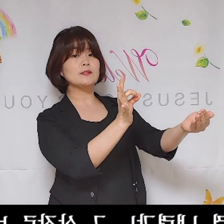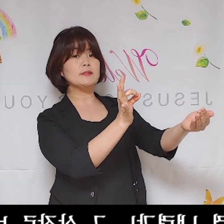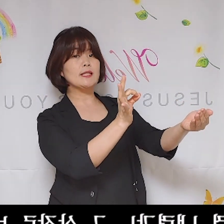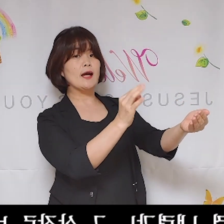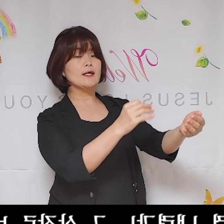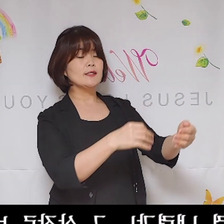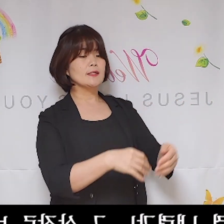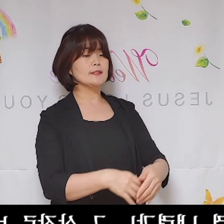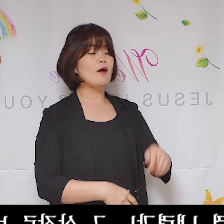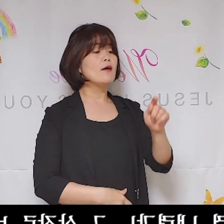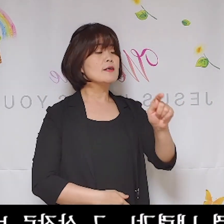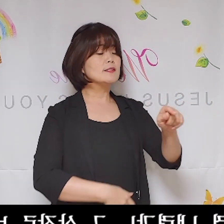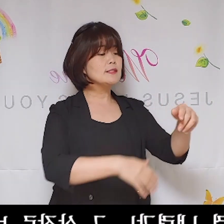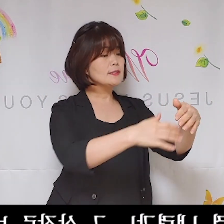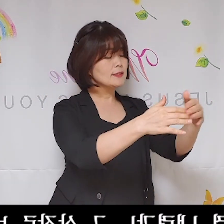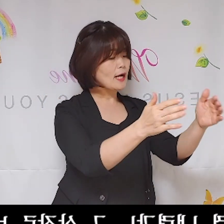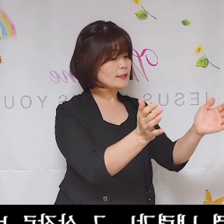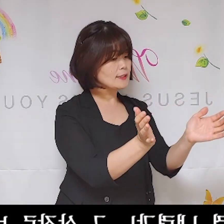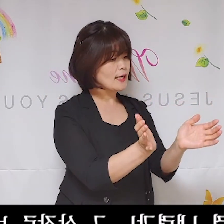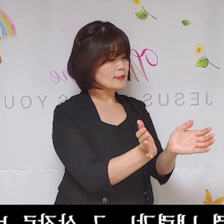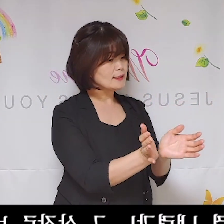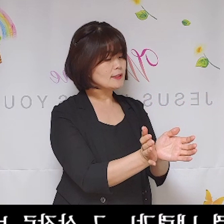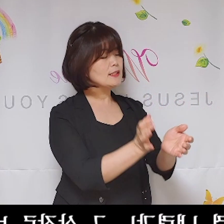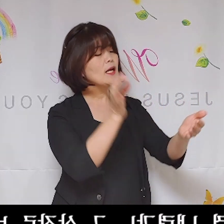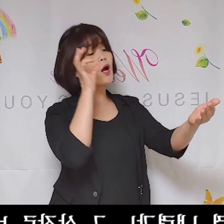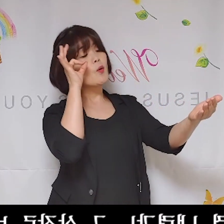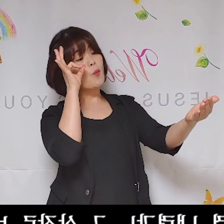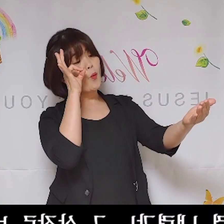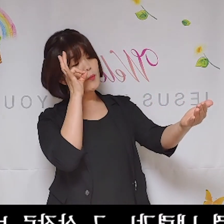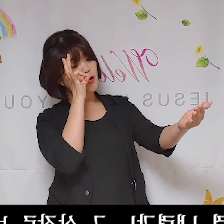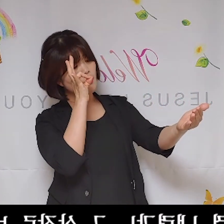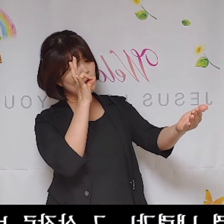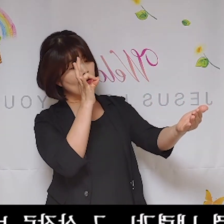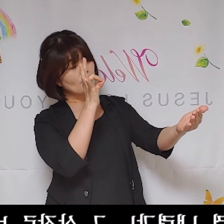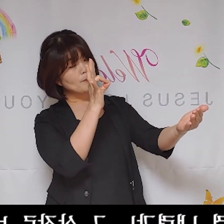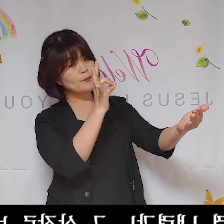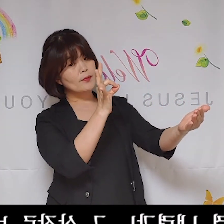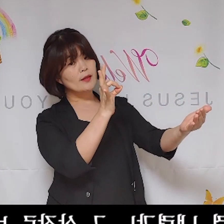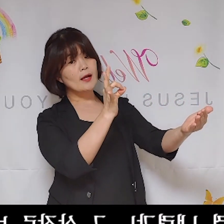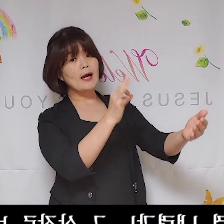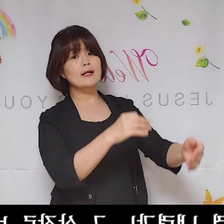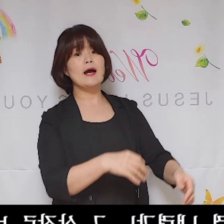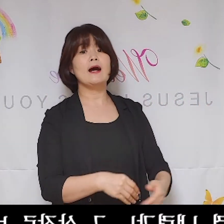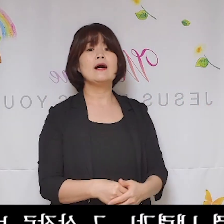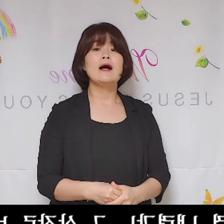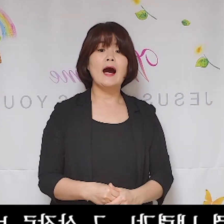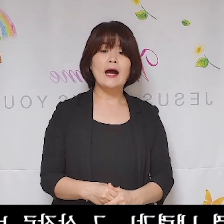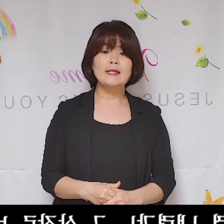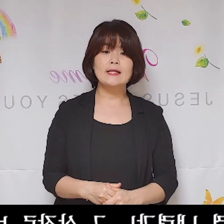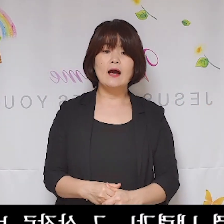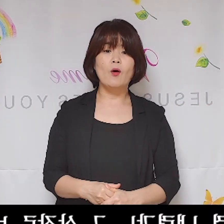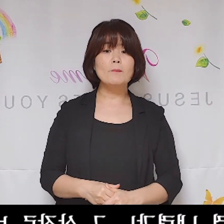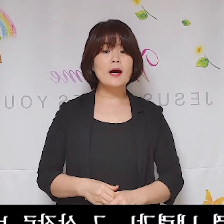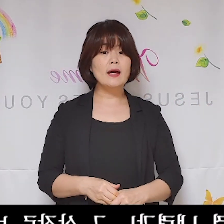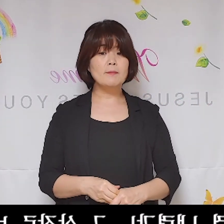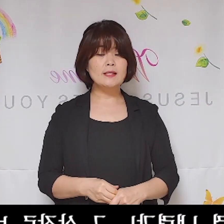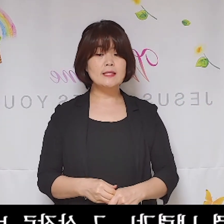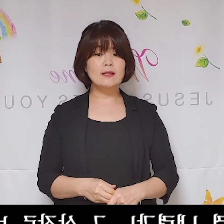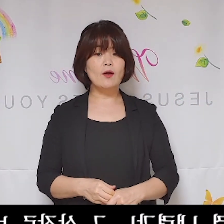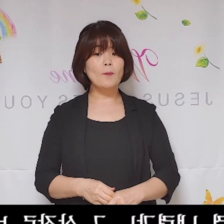좋습니다. 그래서 그 상자를 보며. 아까 아이가 엄마랑 봤잖아요.